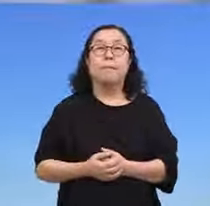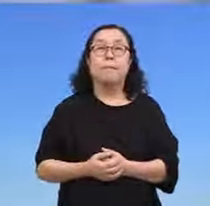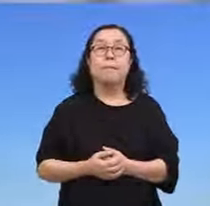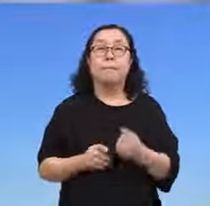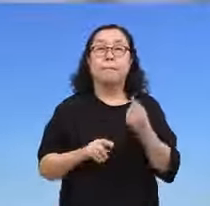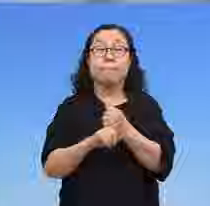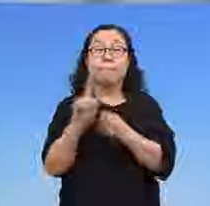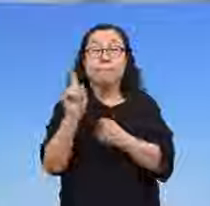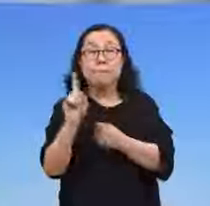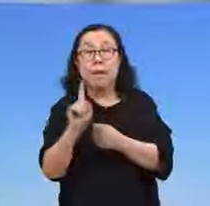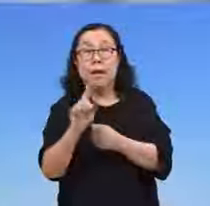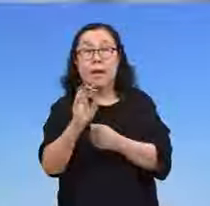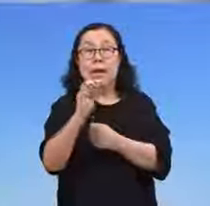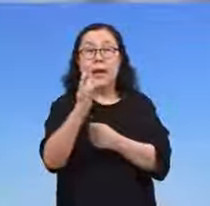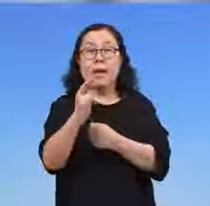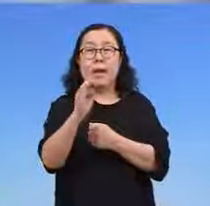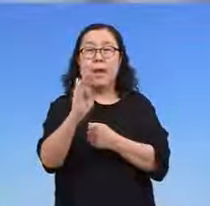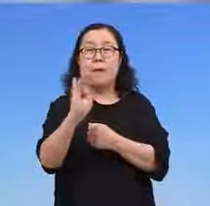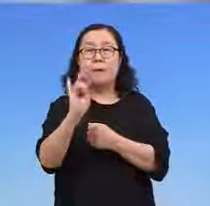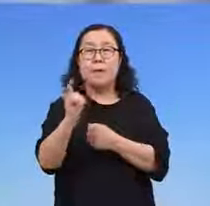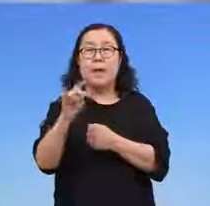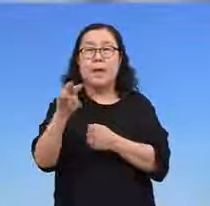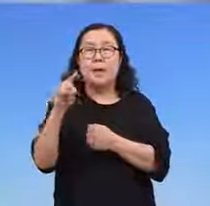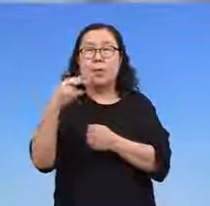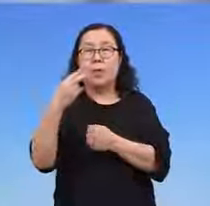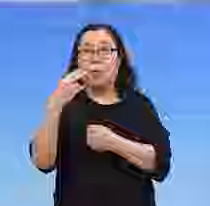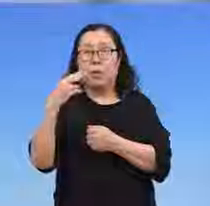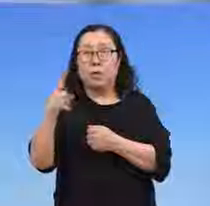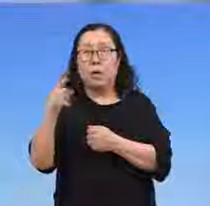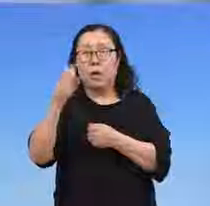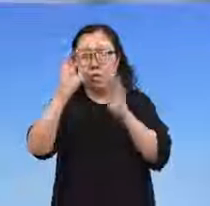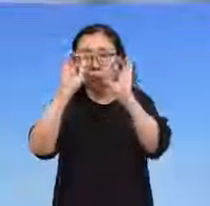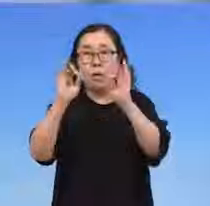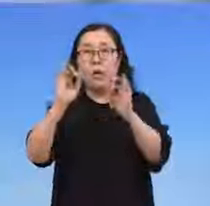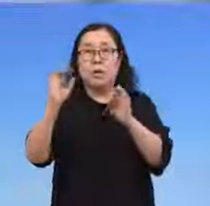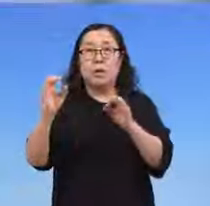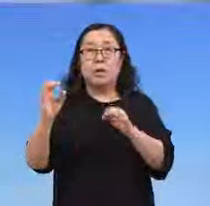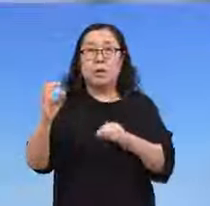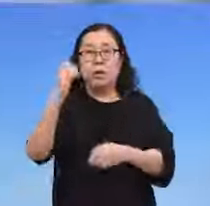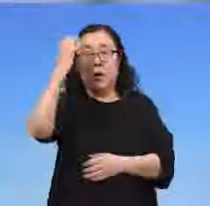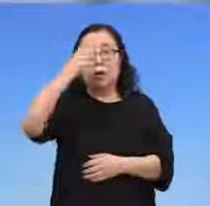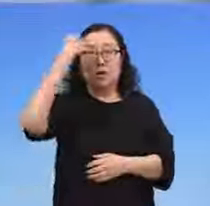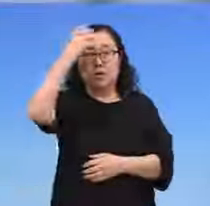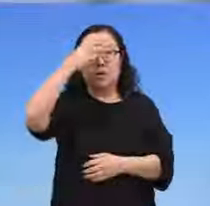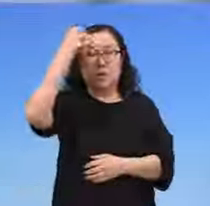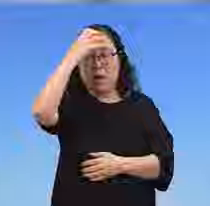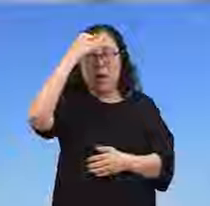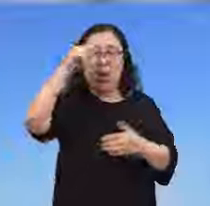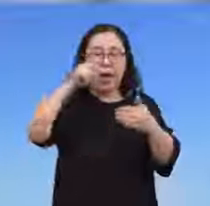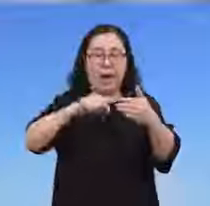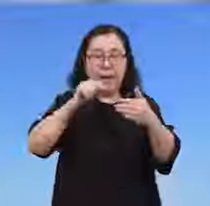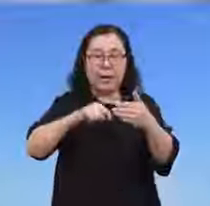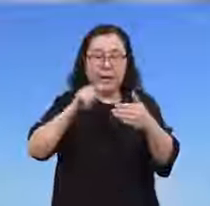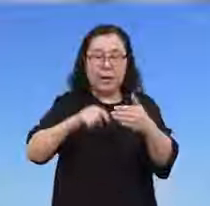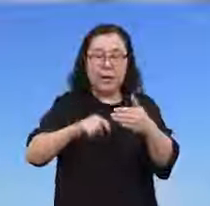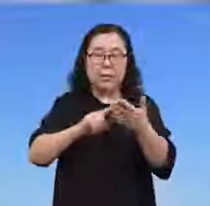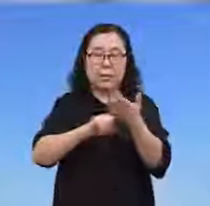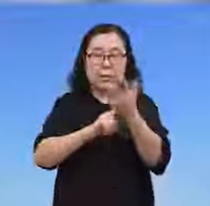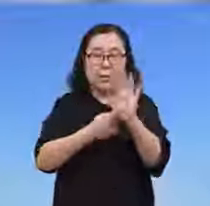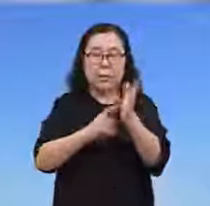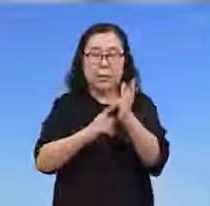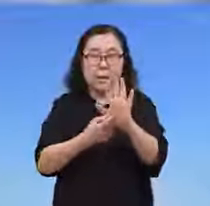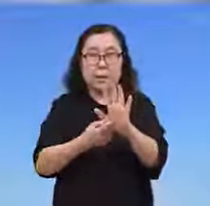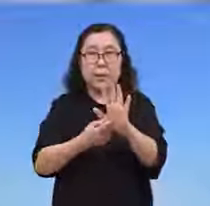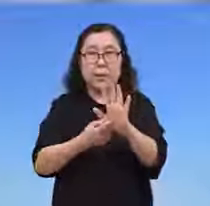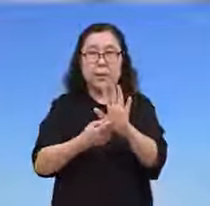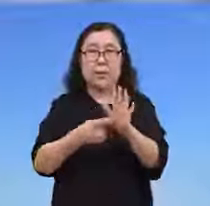이게 무슨 말인가 하면은 그 에베소서에 보면은 그 성령 안에서 몇 번 이런 표현이 나오는데요,